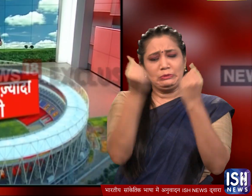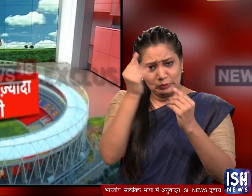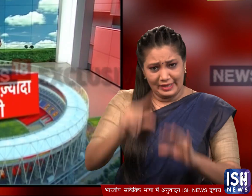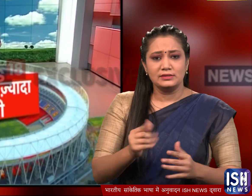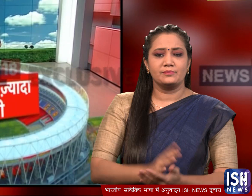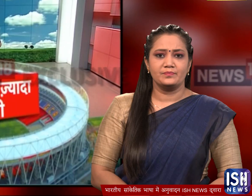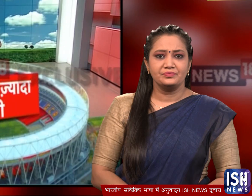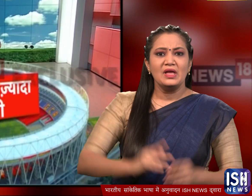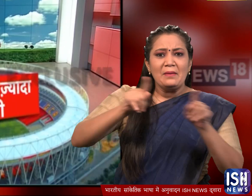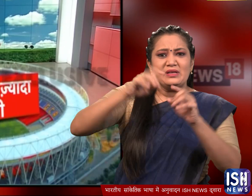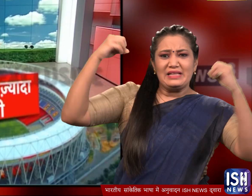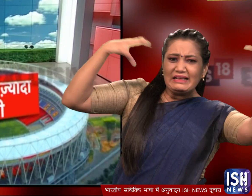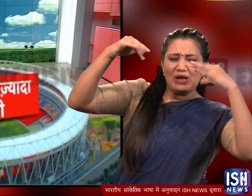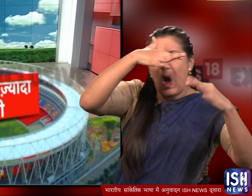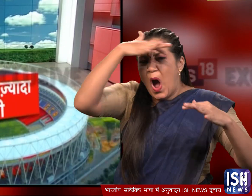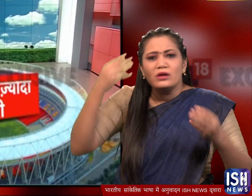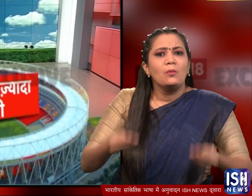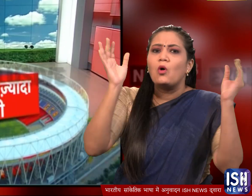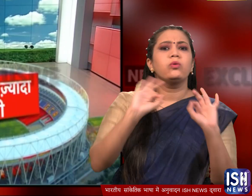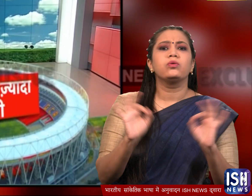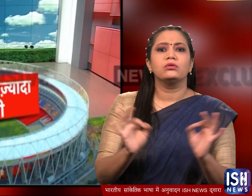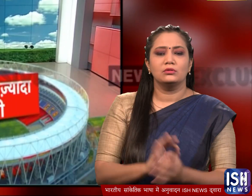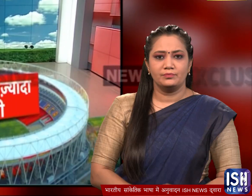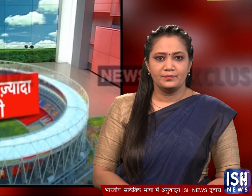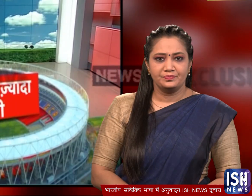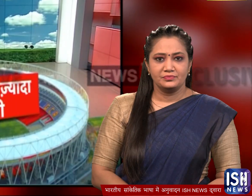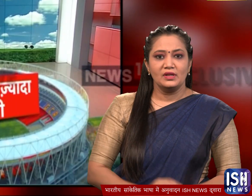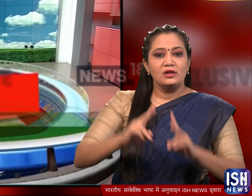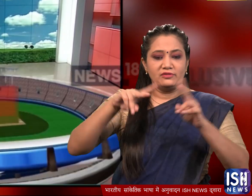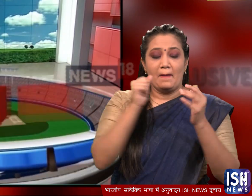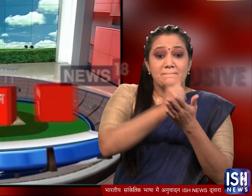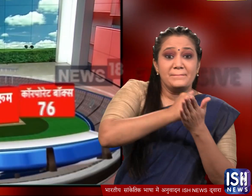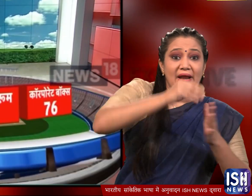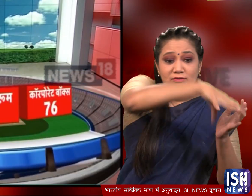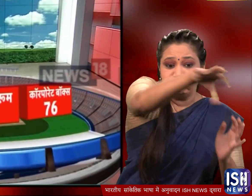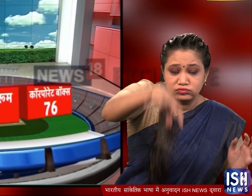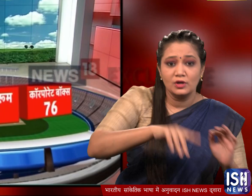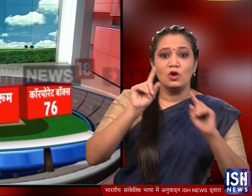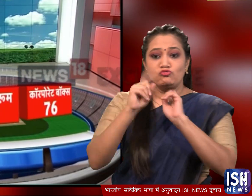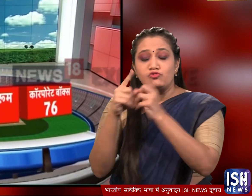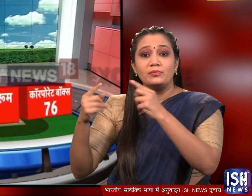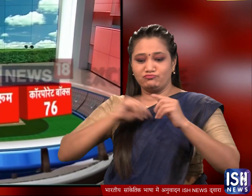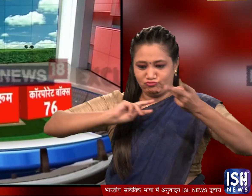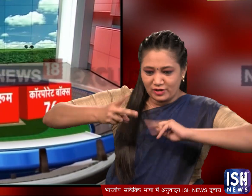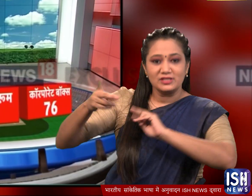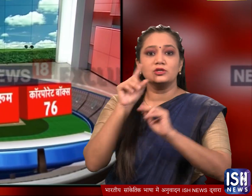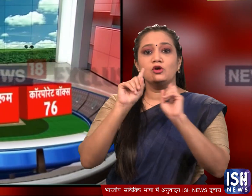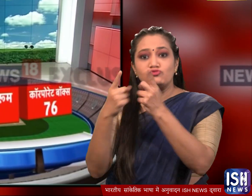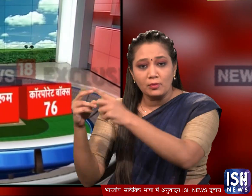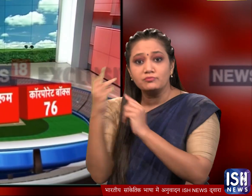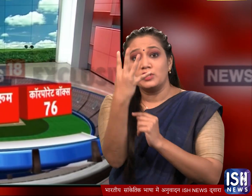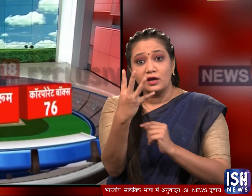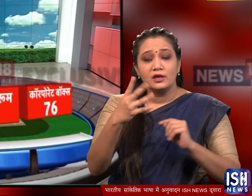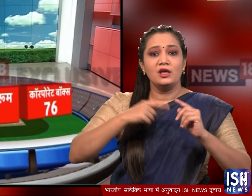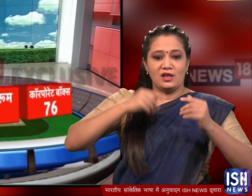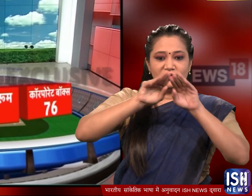अलावा लाइट के कारण गर्मी बढ़ने जैसी कोई परेशानी नहीं होगी। स्टेडियम में 3 प्रैक्टिस ग्राउंड, 4 ड्रेसिंग रूम, 76 कॉर्पोरेट बॉक्स बनाए